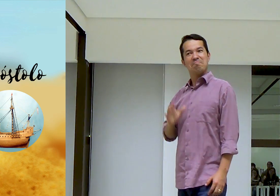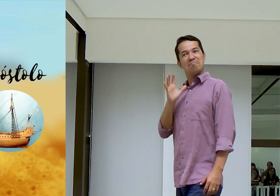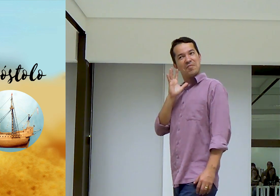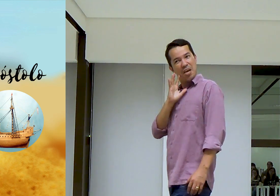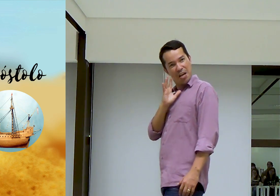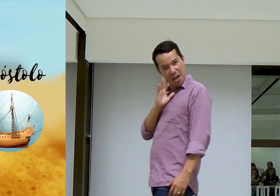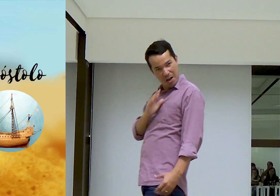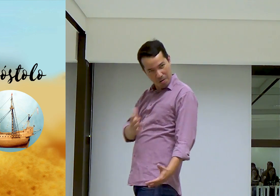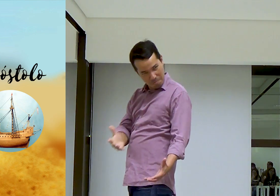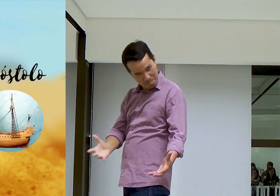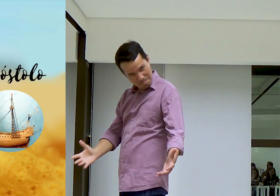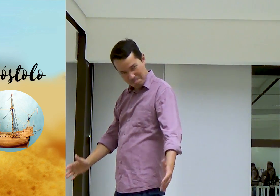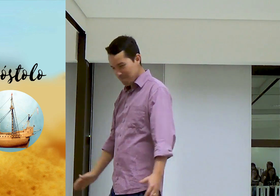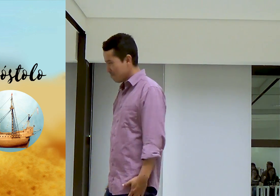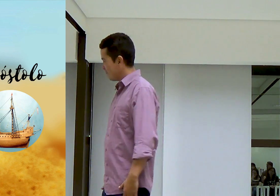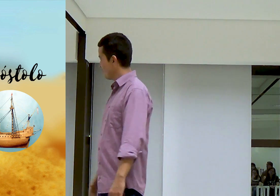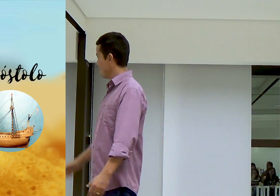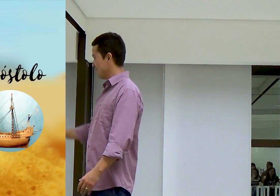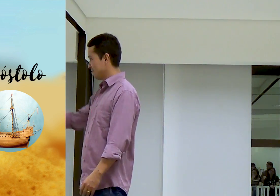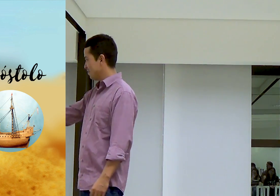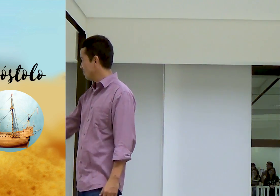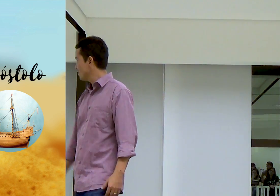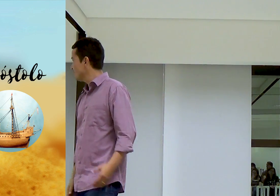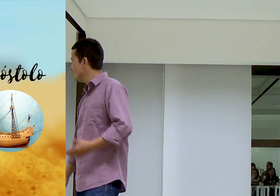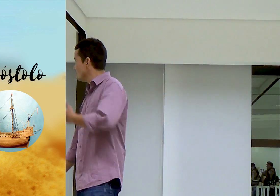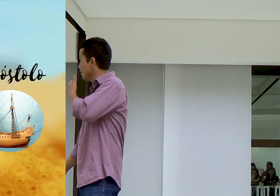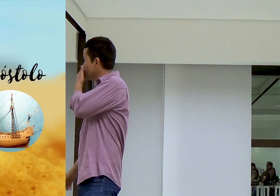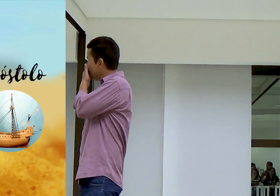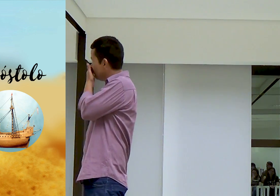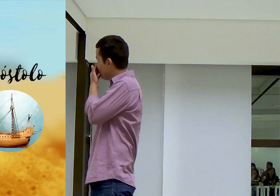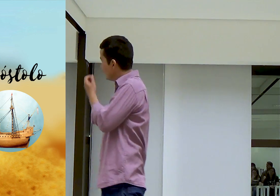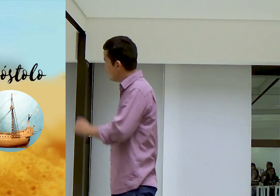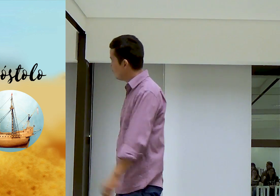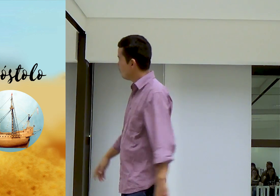Sim, muito legal, não é? Pode passar ali.